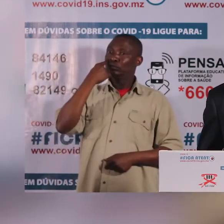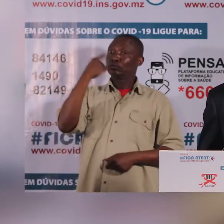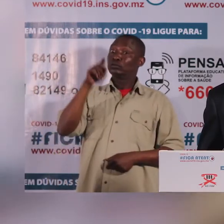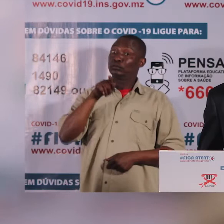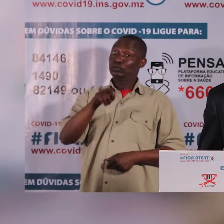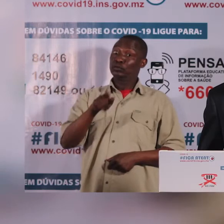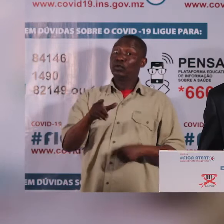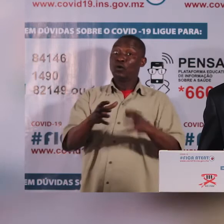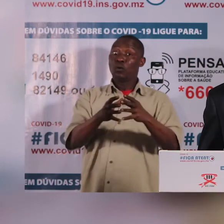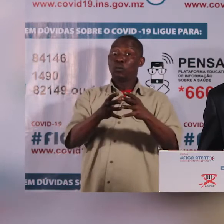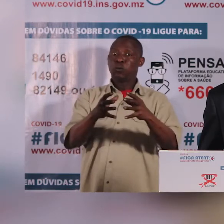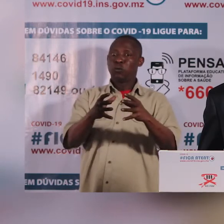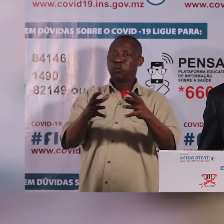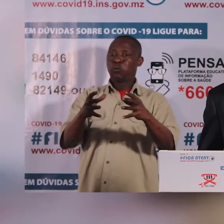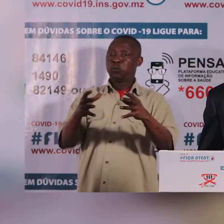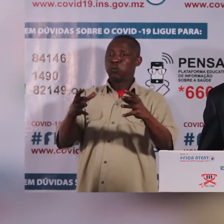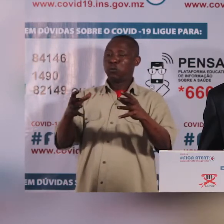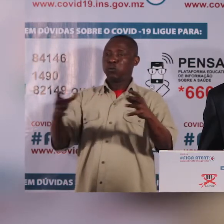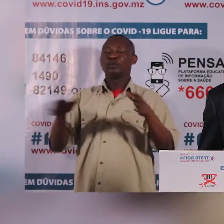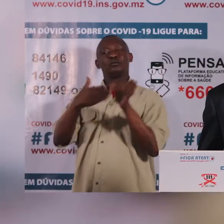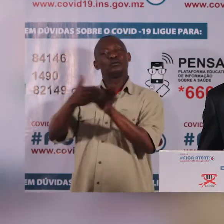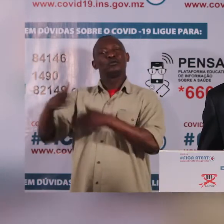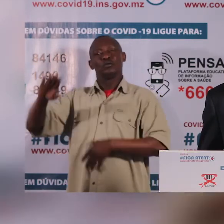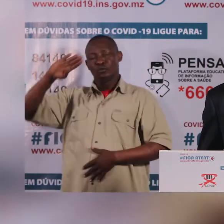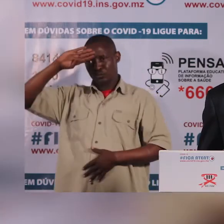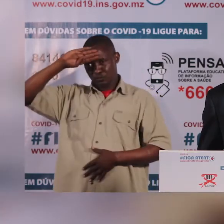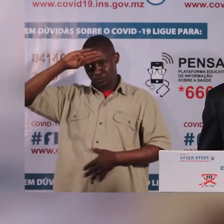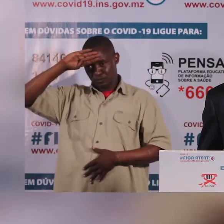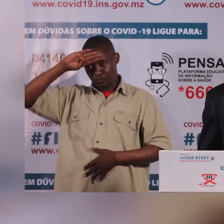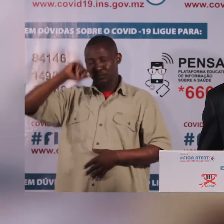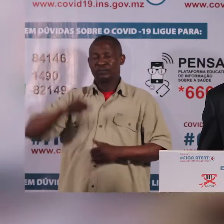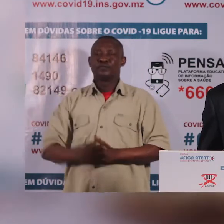encontramos. O próximo, por favor. O próximo, por favor.